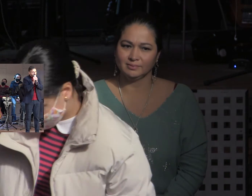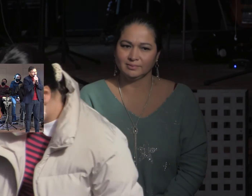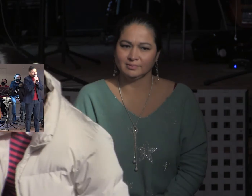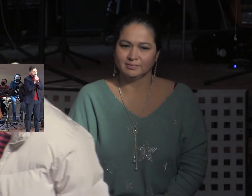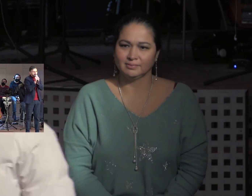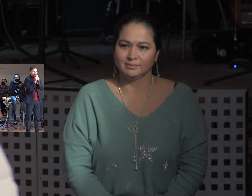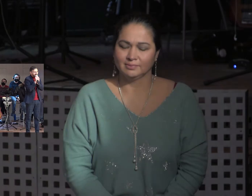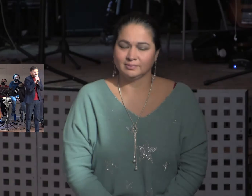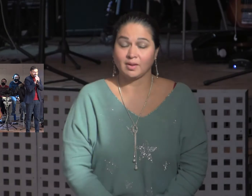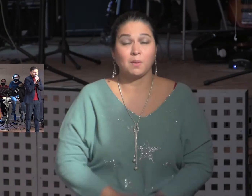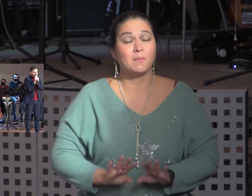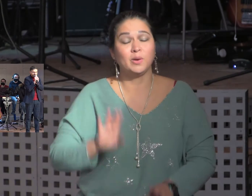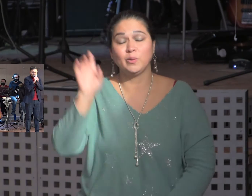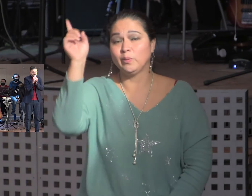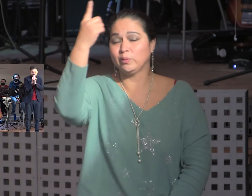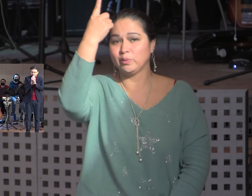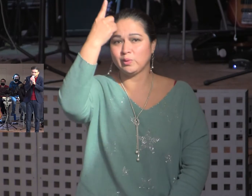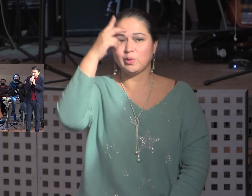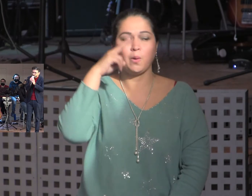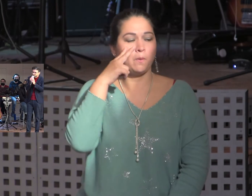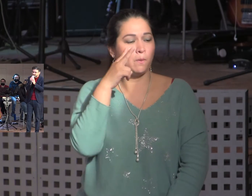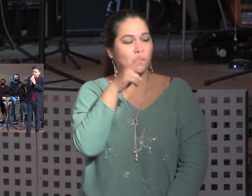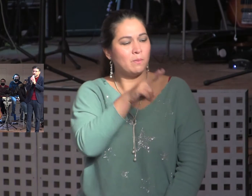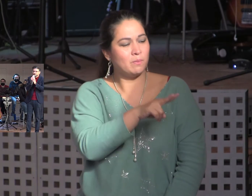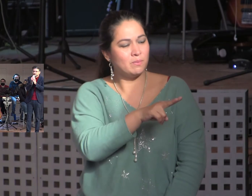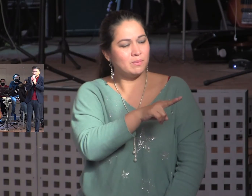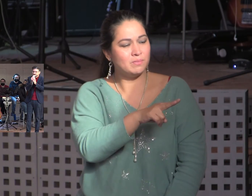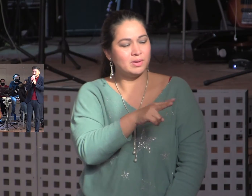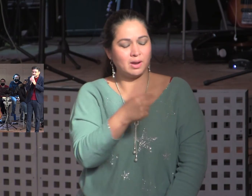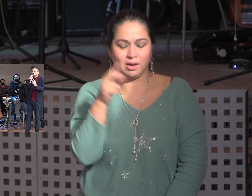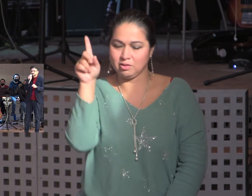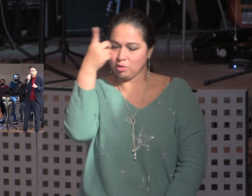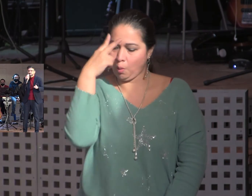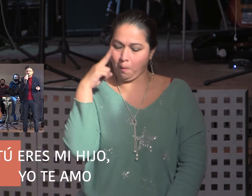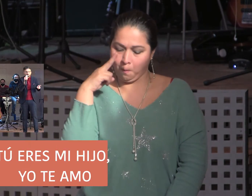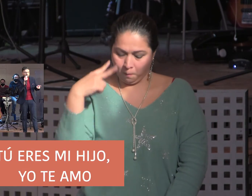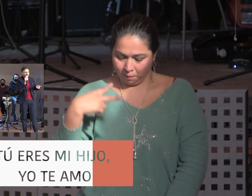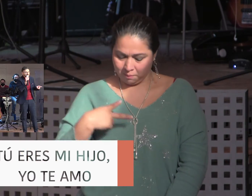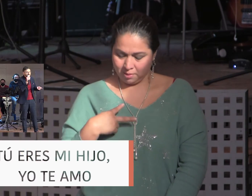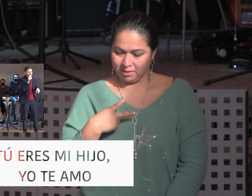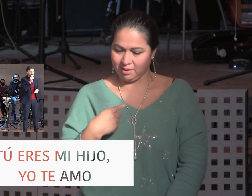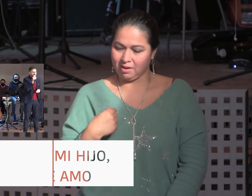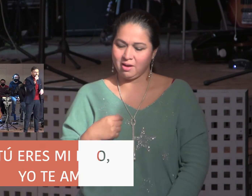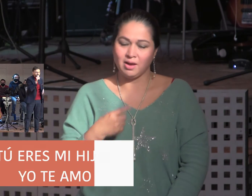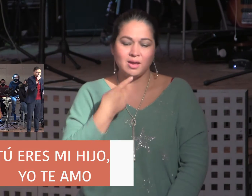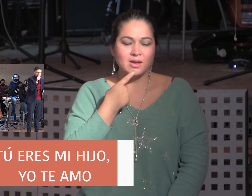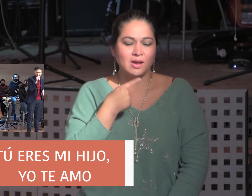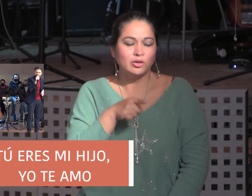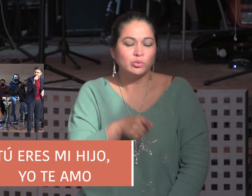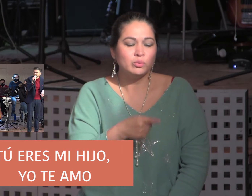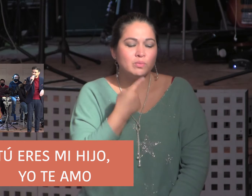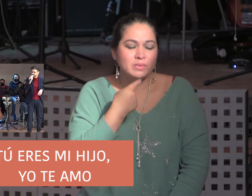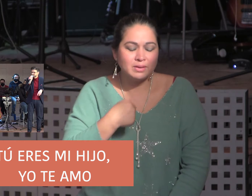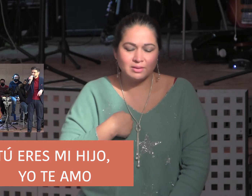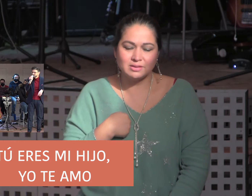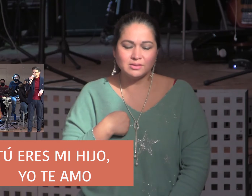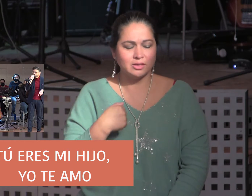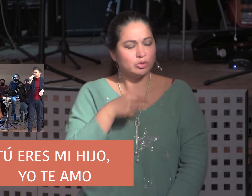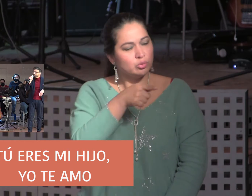Pero el Señor me mira con ojos de amor y me dice, tú eres mi hijo, yo te